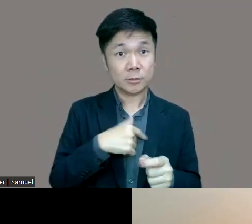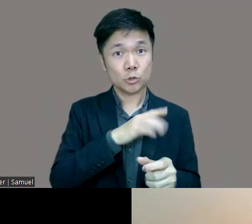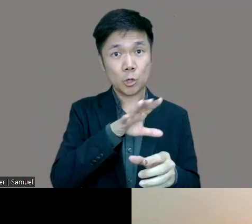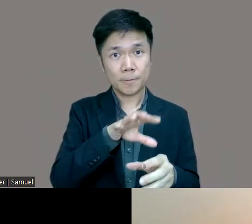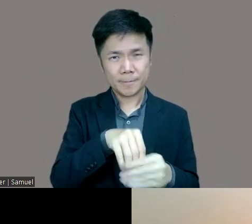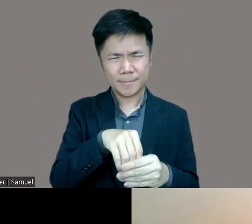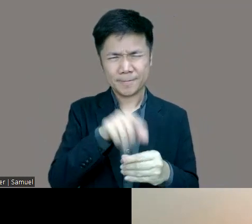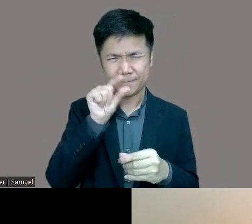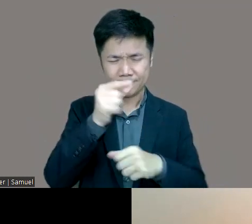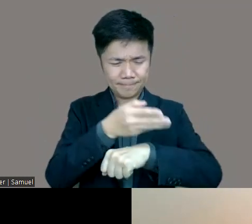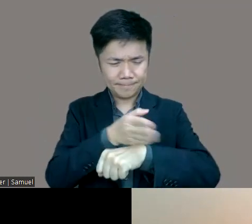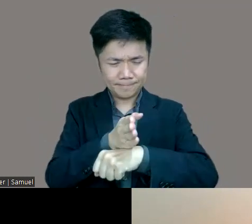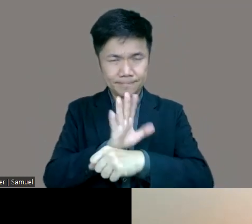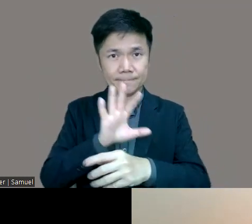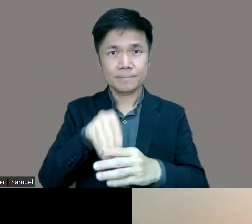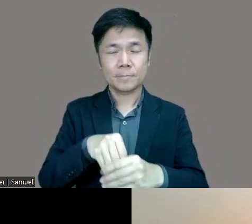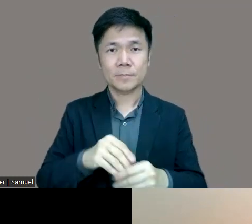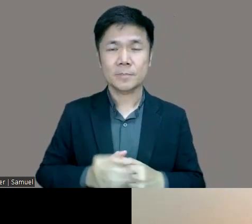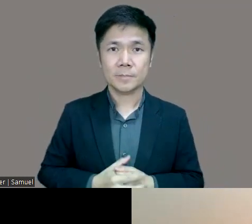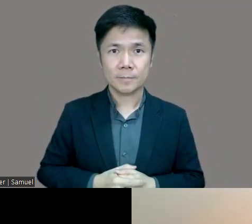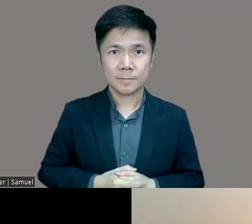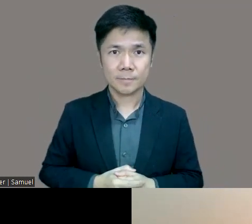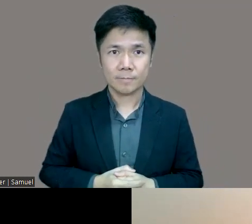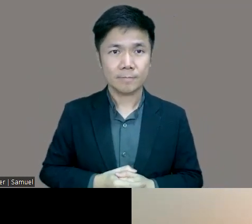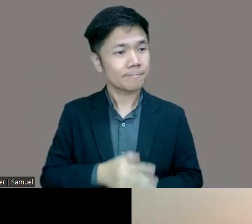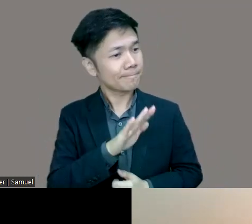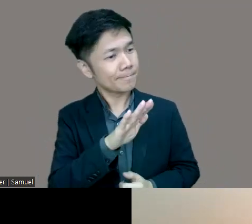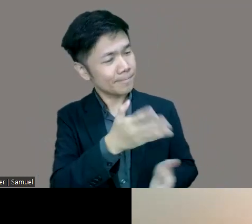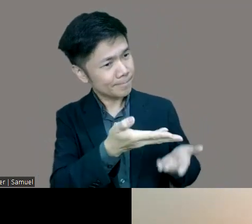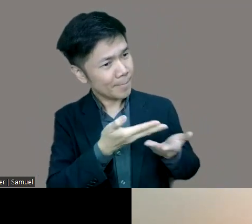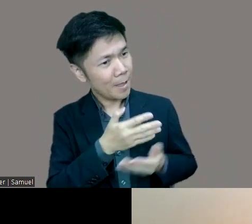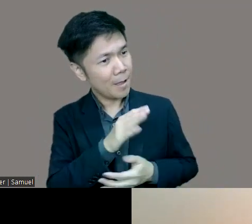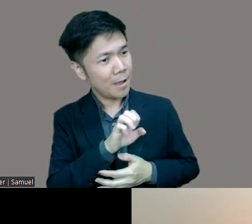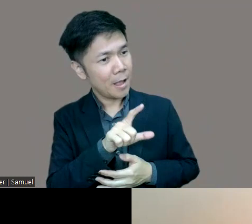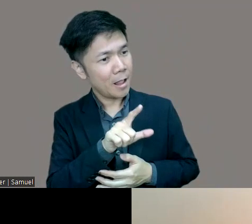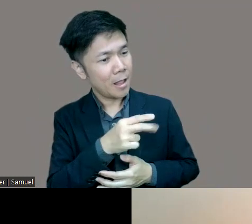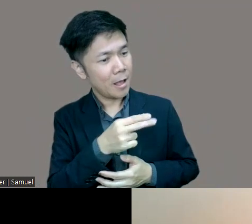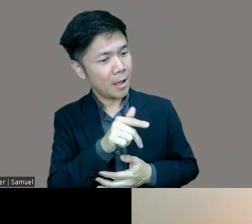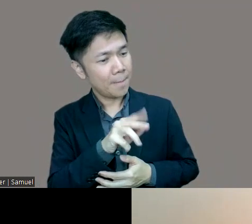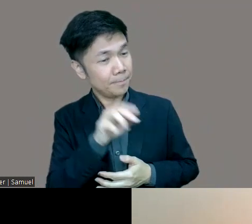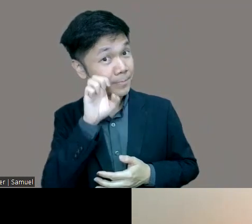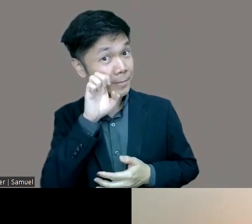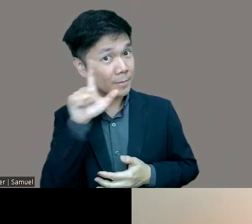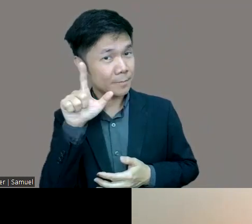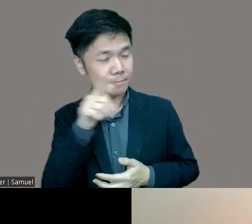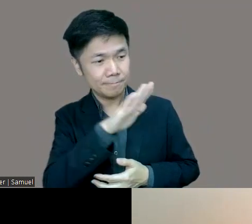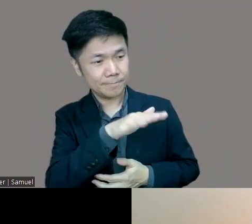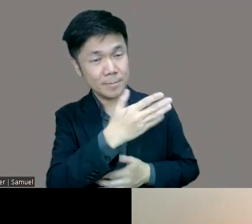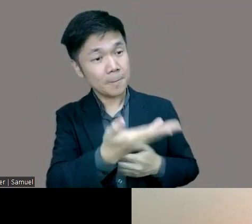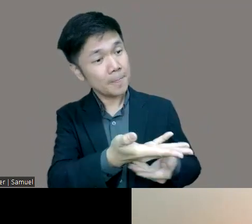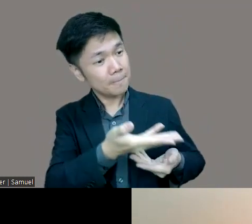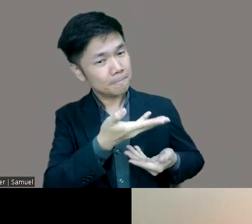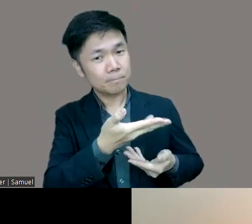je voudrais vous souhaiter la bienvenue et si vous voulez partager